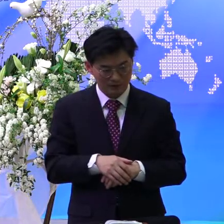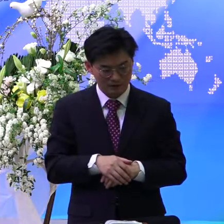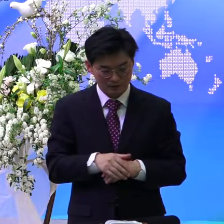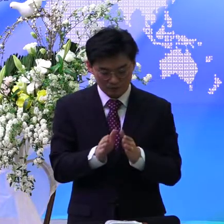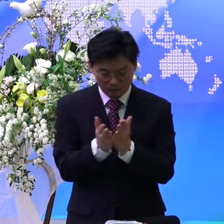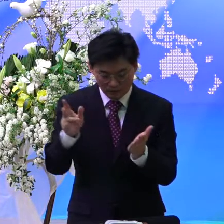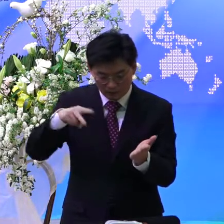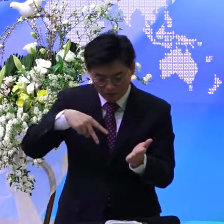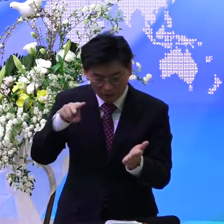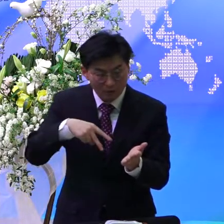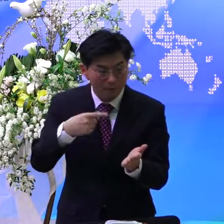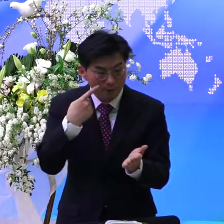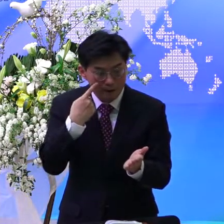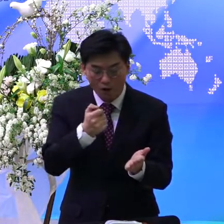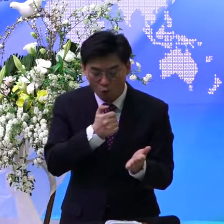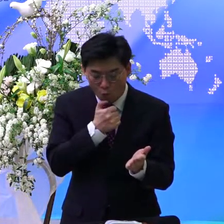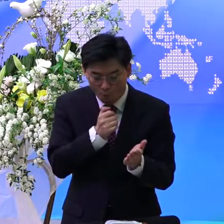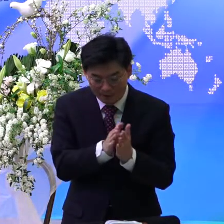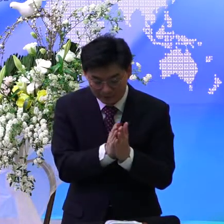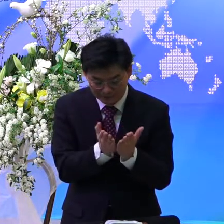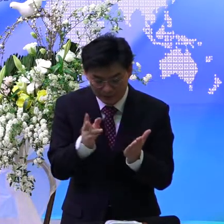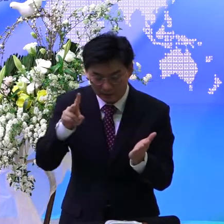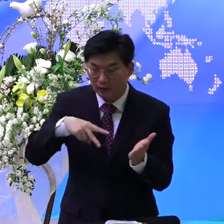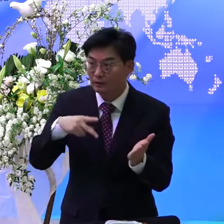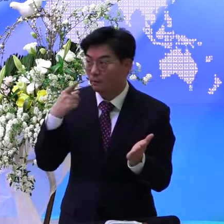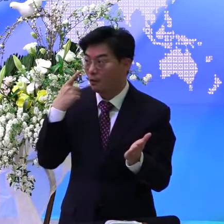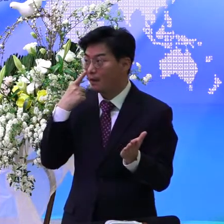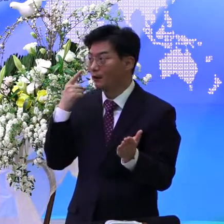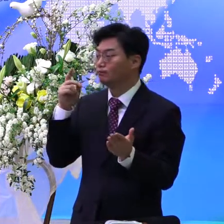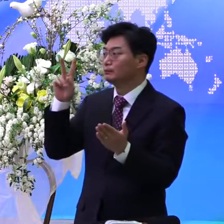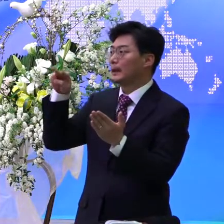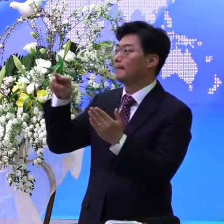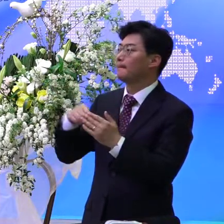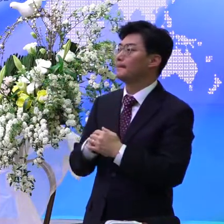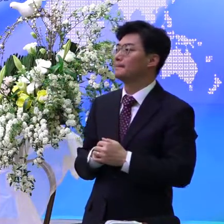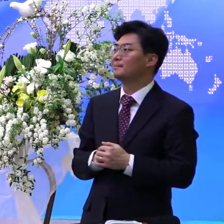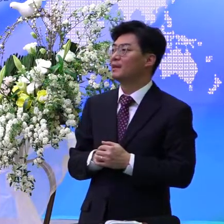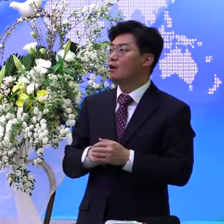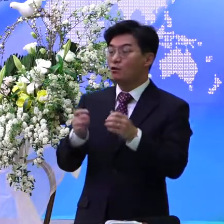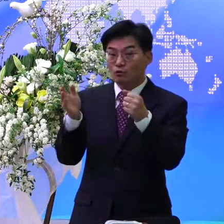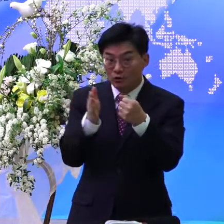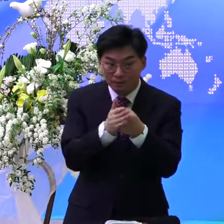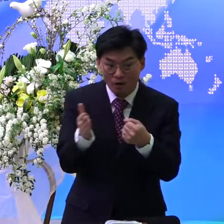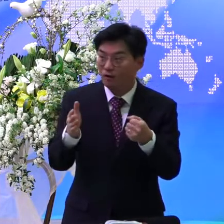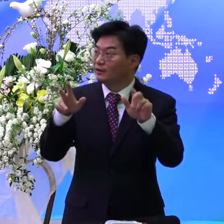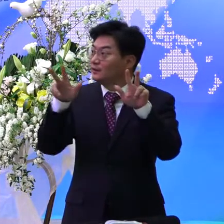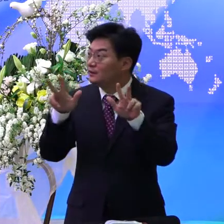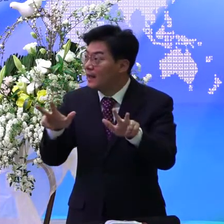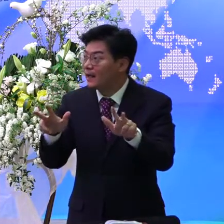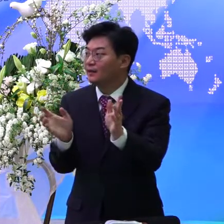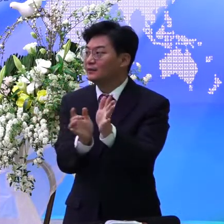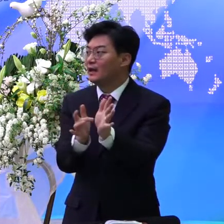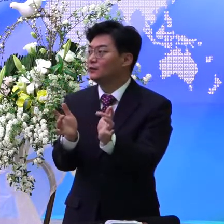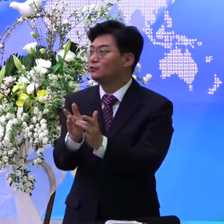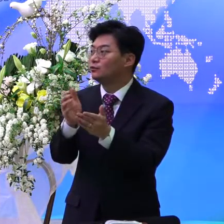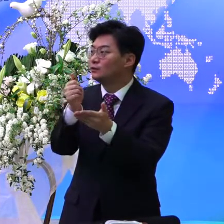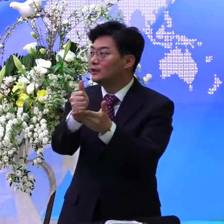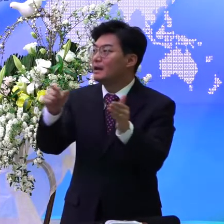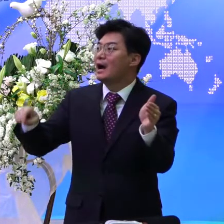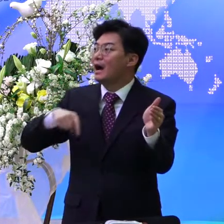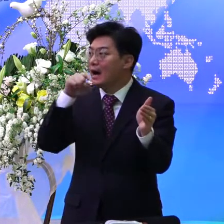2절의 말씀을 우리 한번 자막을 보시면서 같이 읽어보겠습니다. 시작. 그러므로 이제